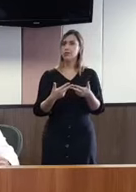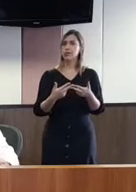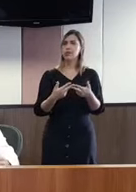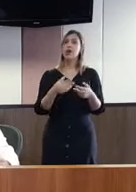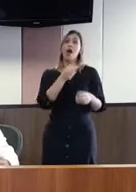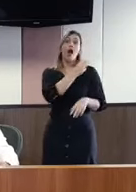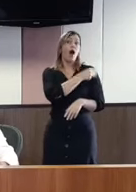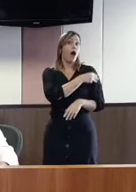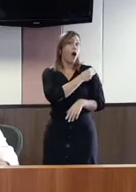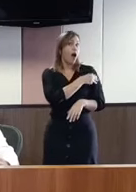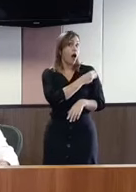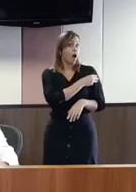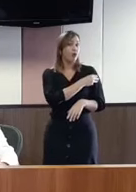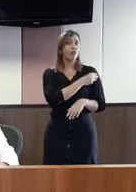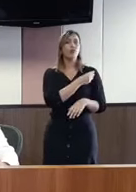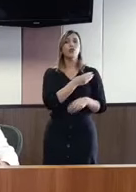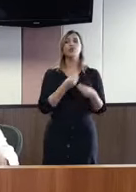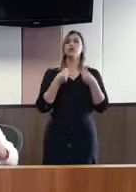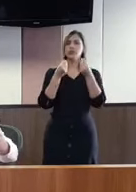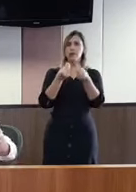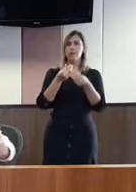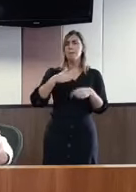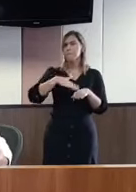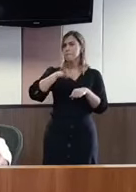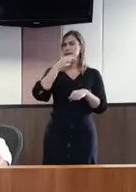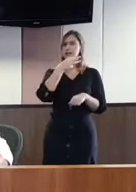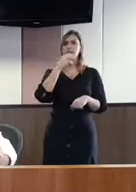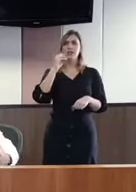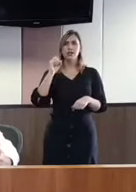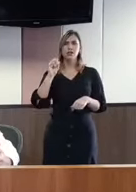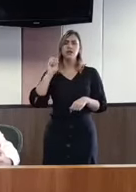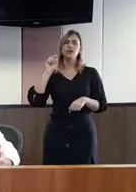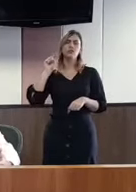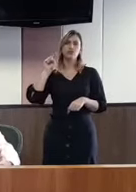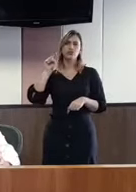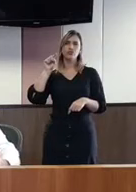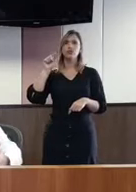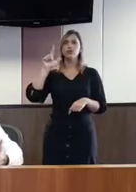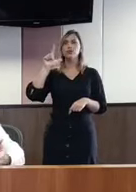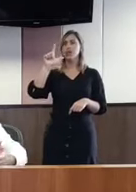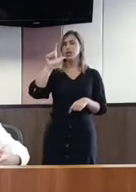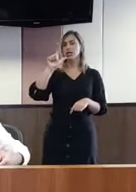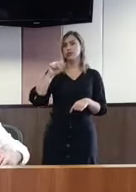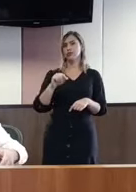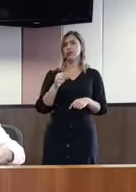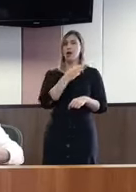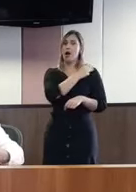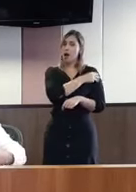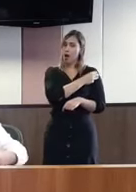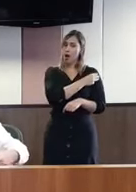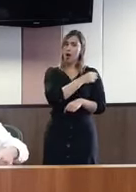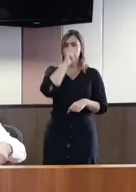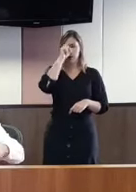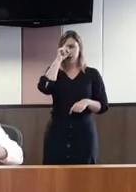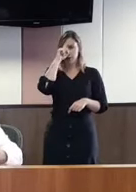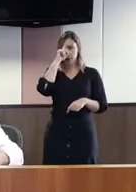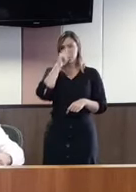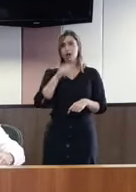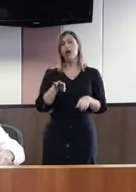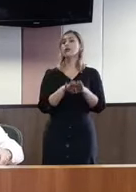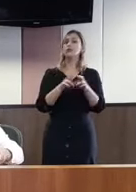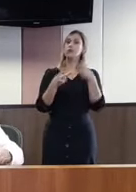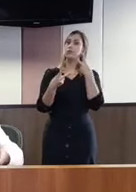de álcool do estado de Mato Grosso, doaram mais de 300 mil litros do álcool, 70%, para nossas unidades hospitalares, presídios,